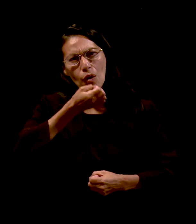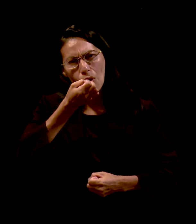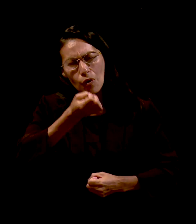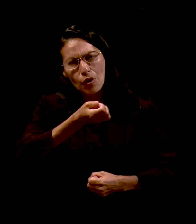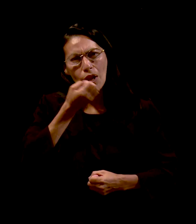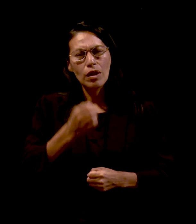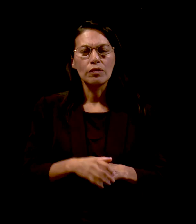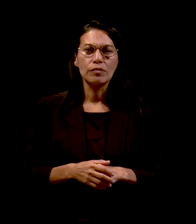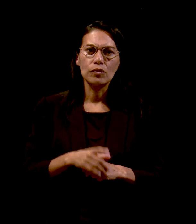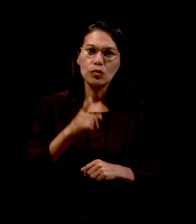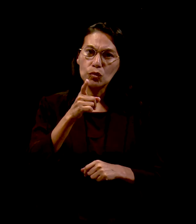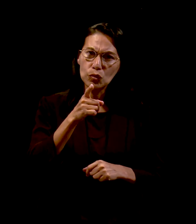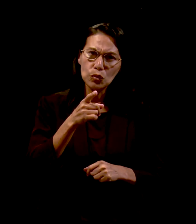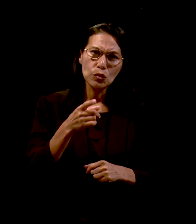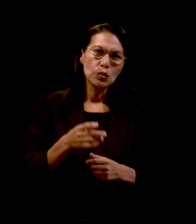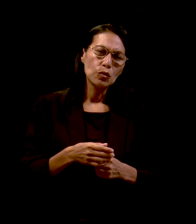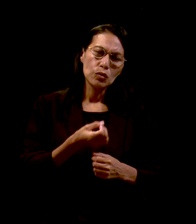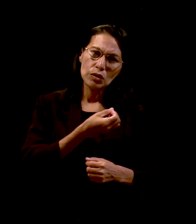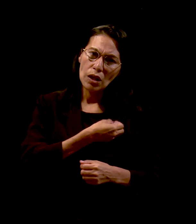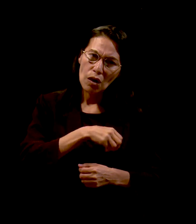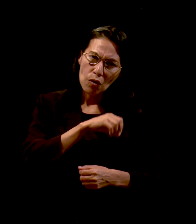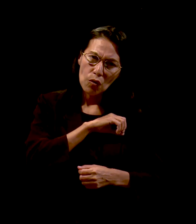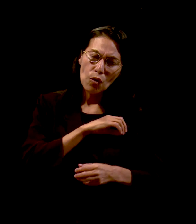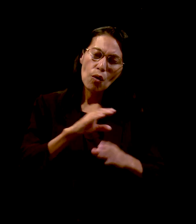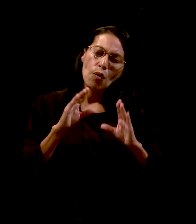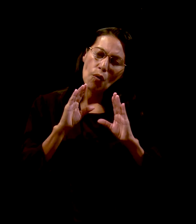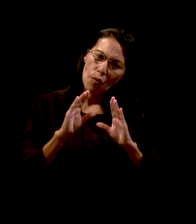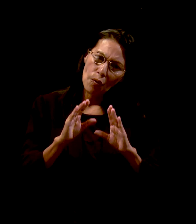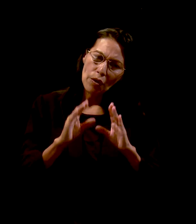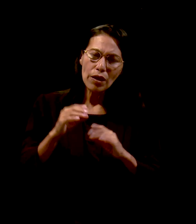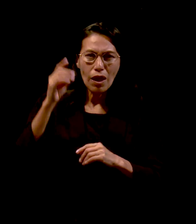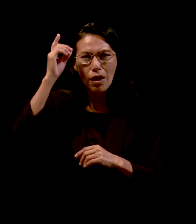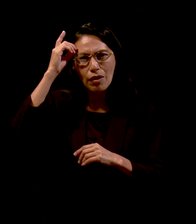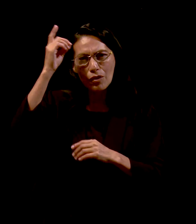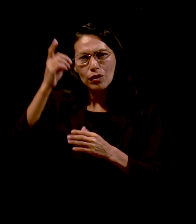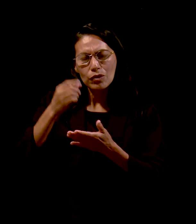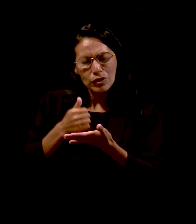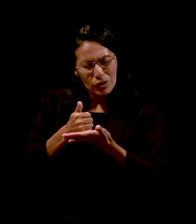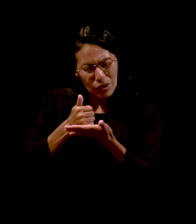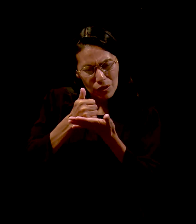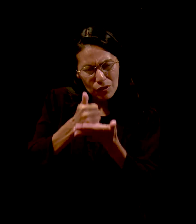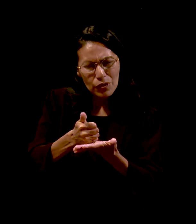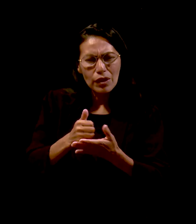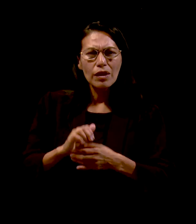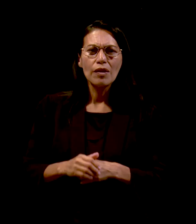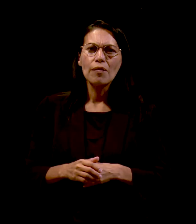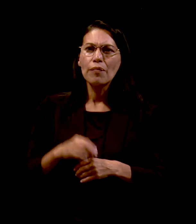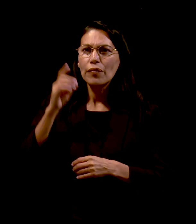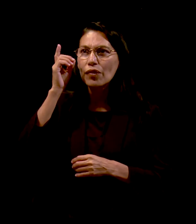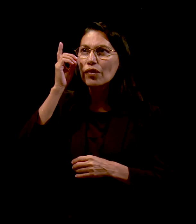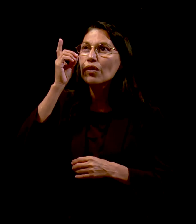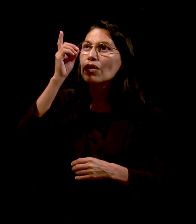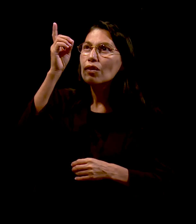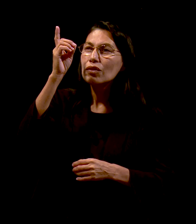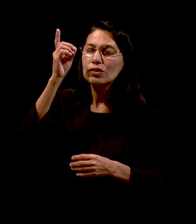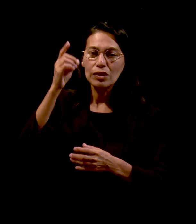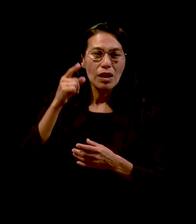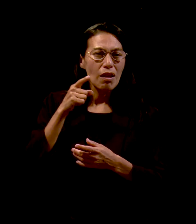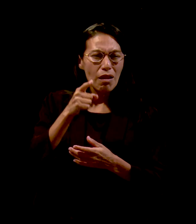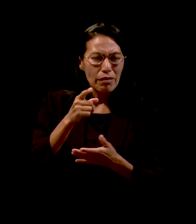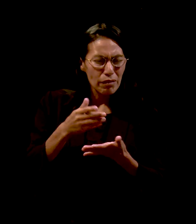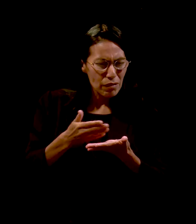seguridad y haz tu parte con tu salud que dios prosperará el camino